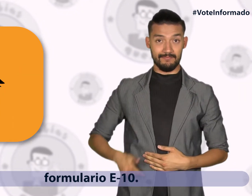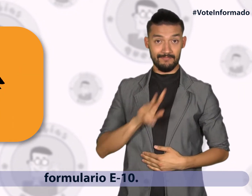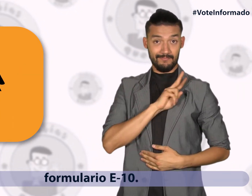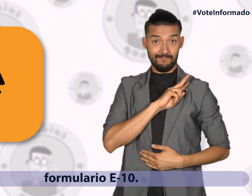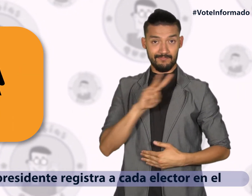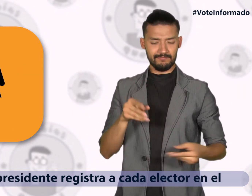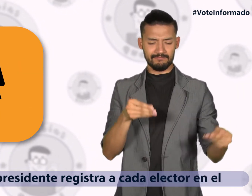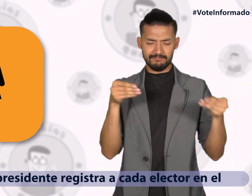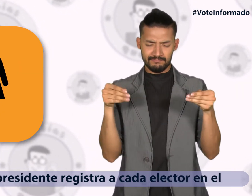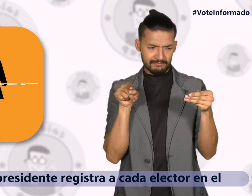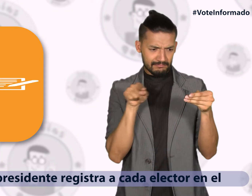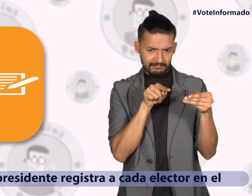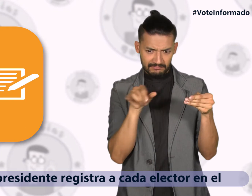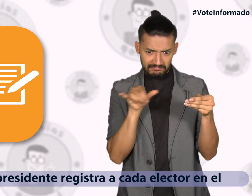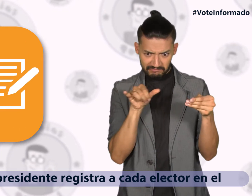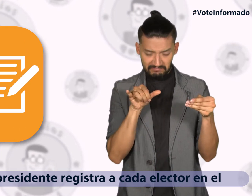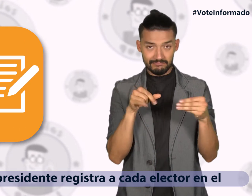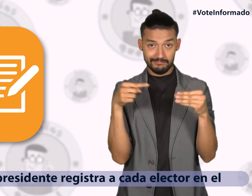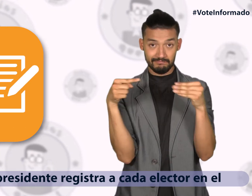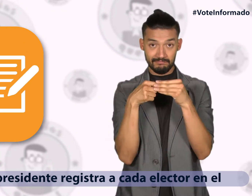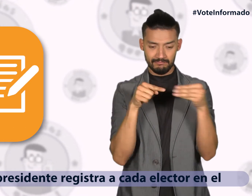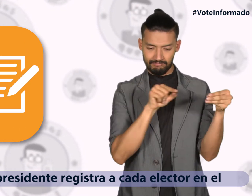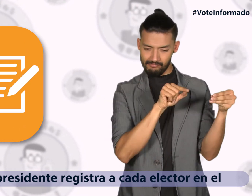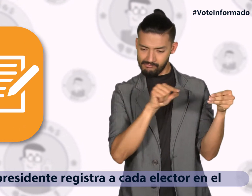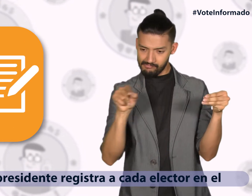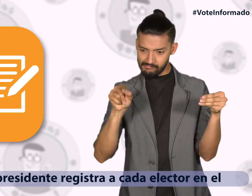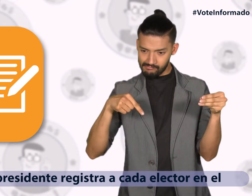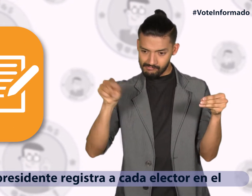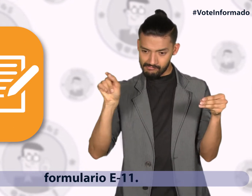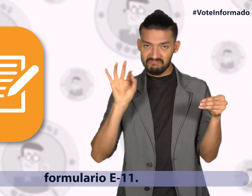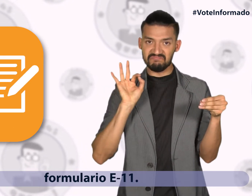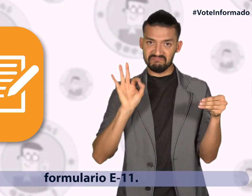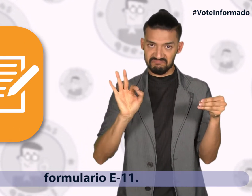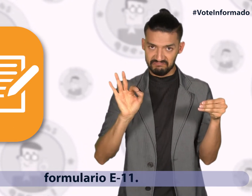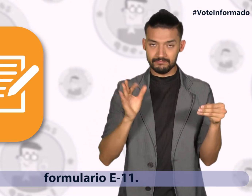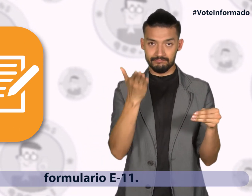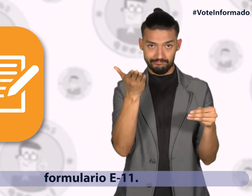El vicepresidente registra a cada elector en el formulario E11.